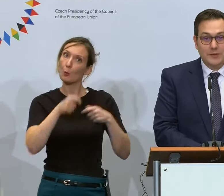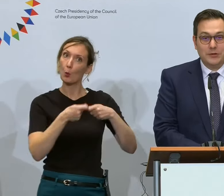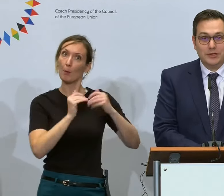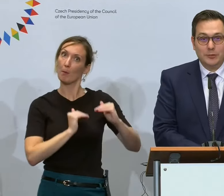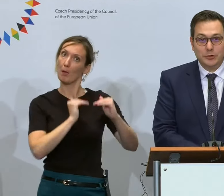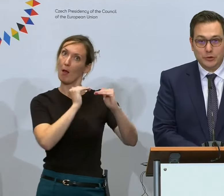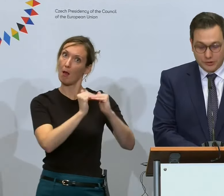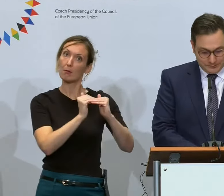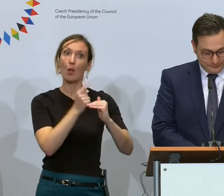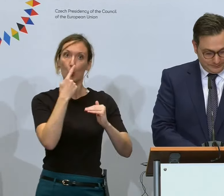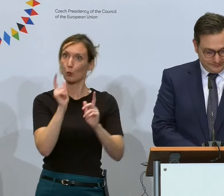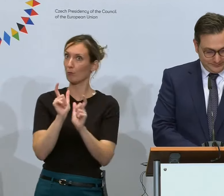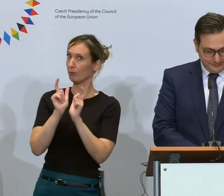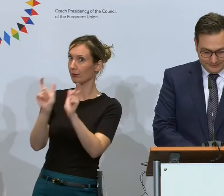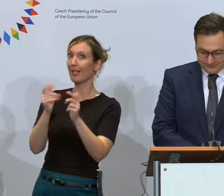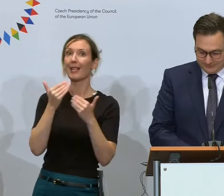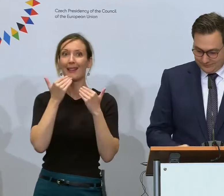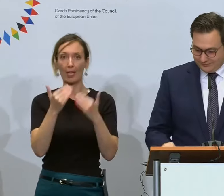A já vám děkuji za pozornost.